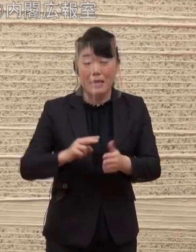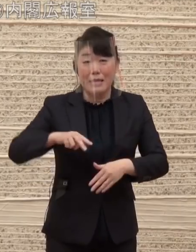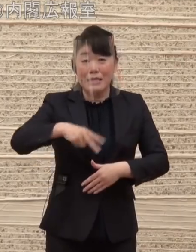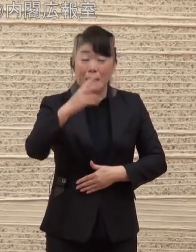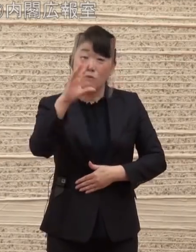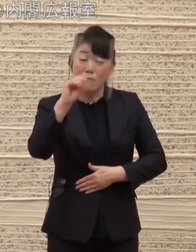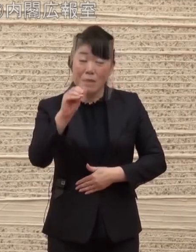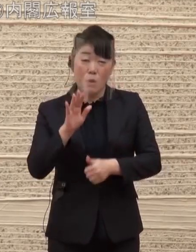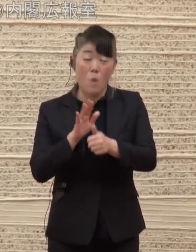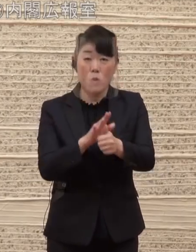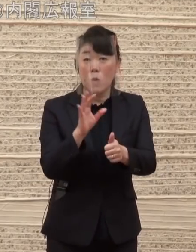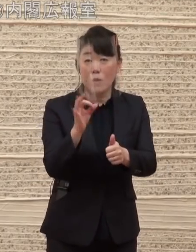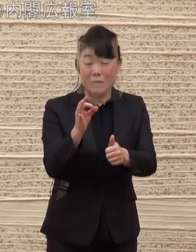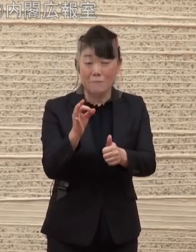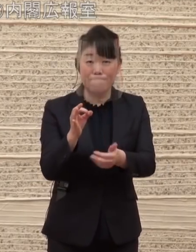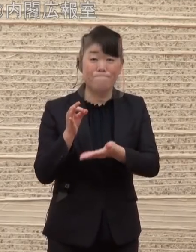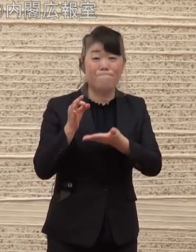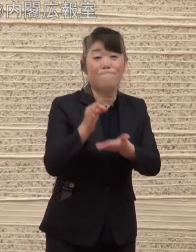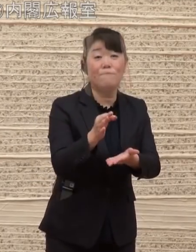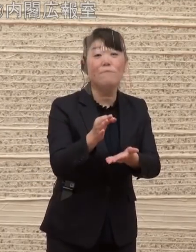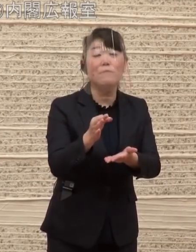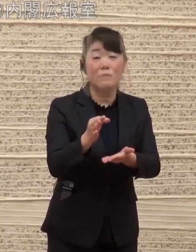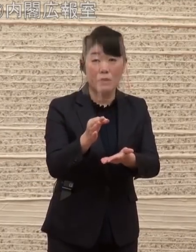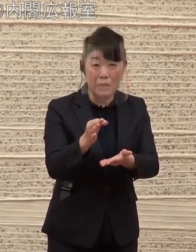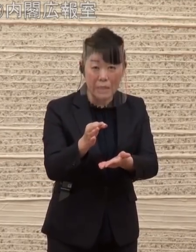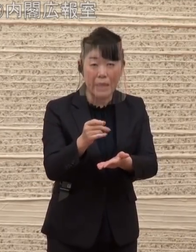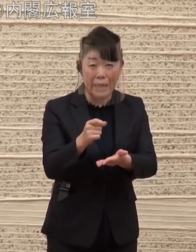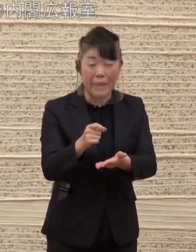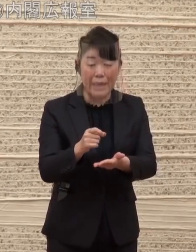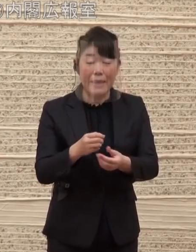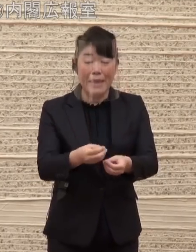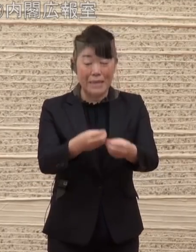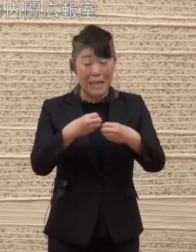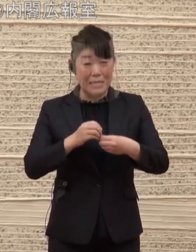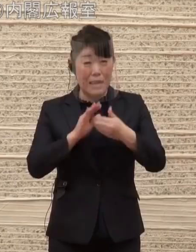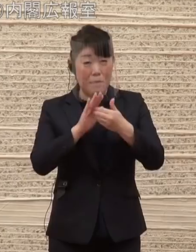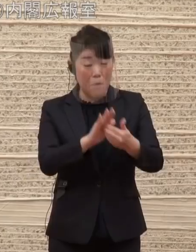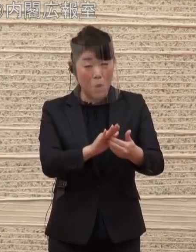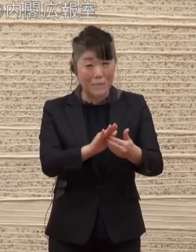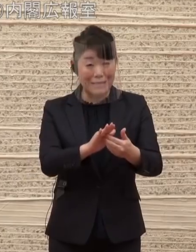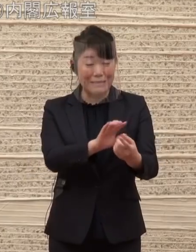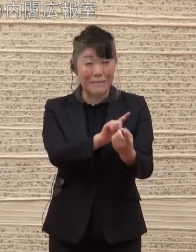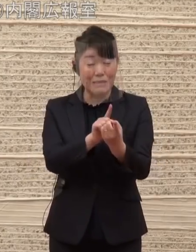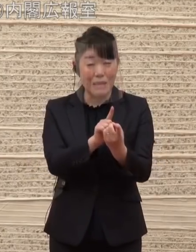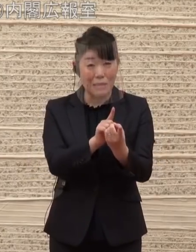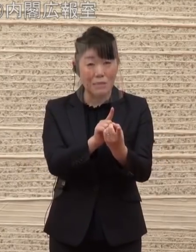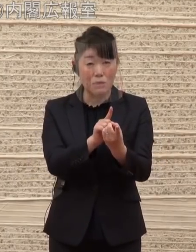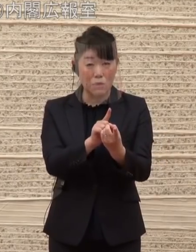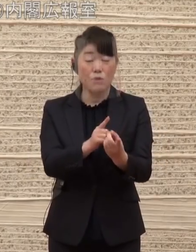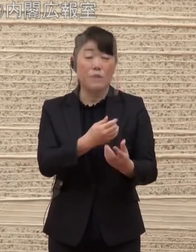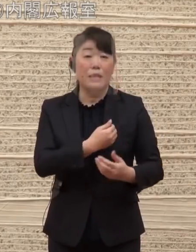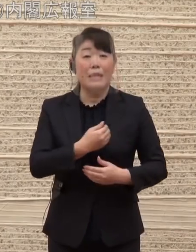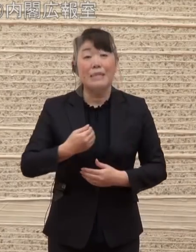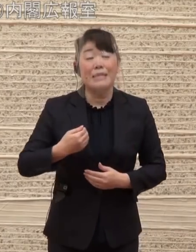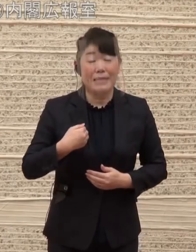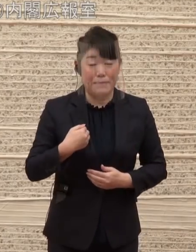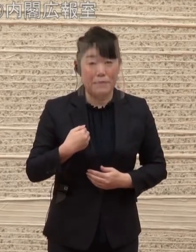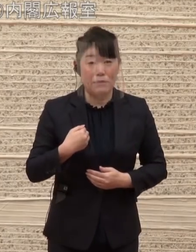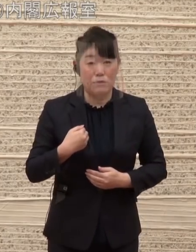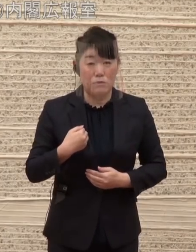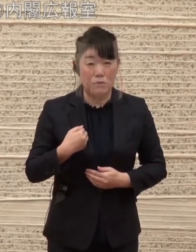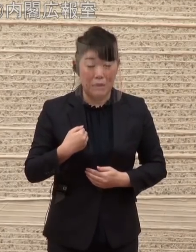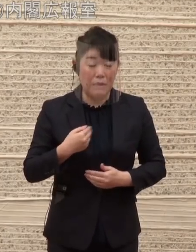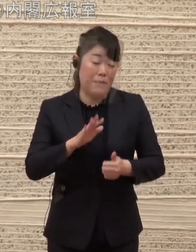金により有効な感染防止対策がこうじゃ料支援する